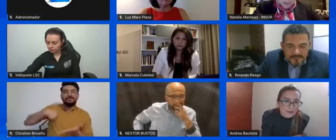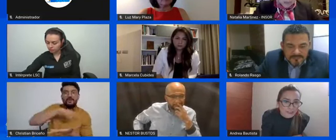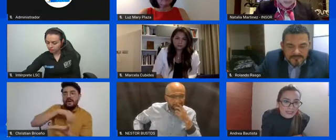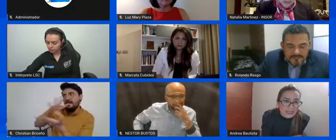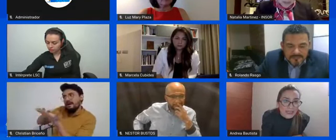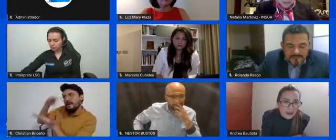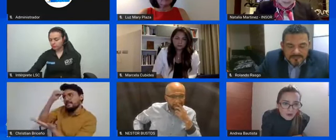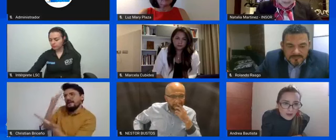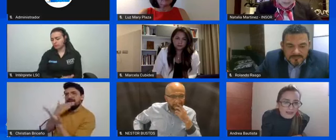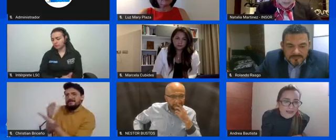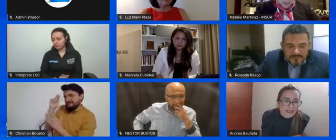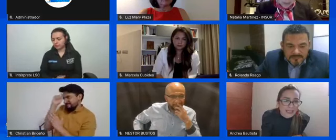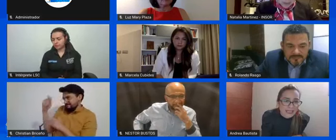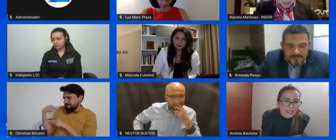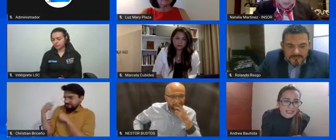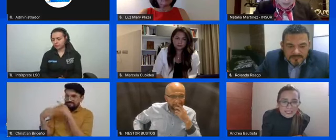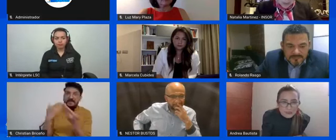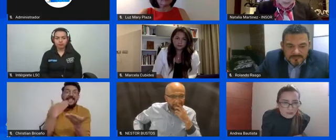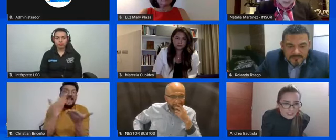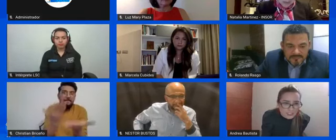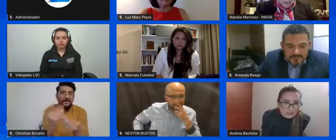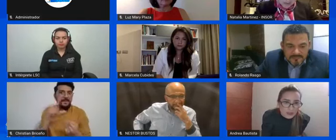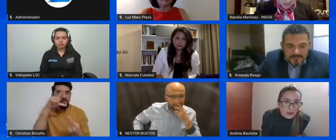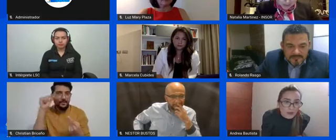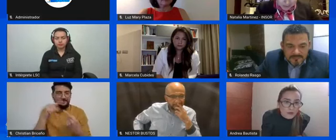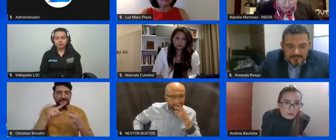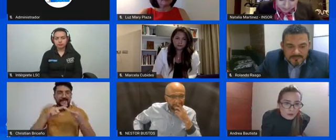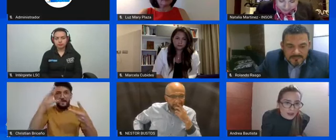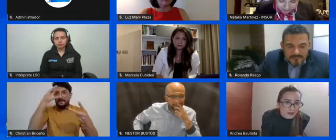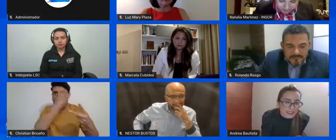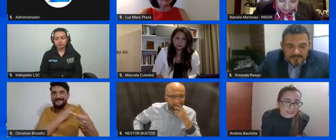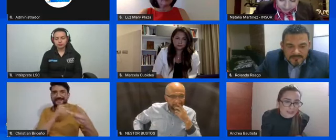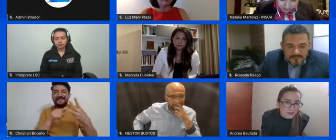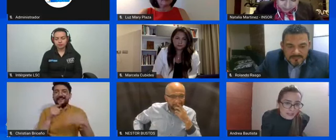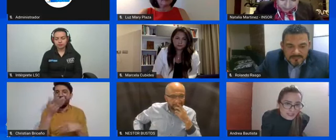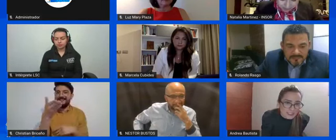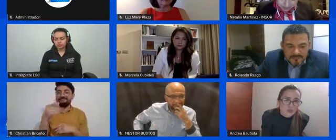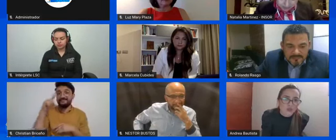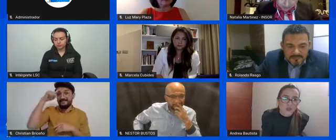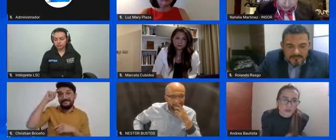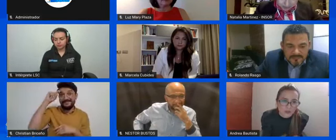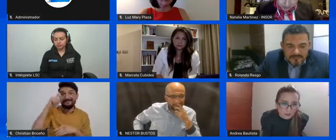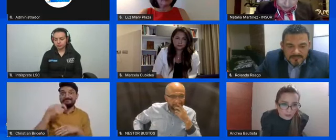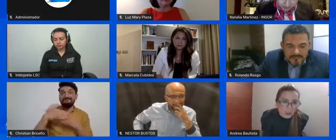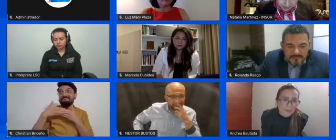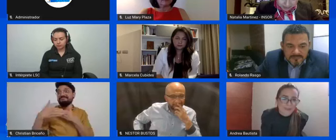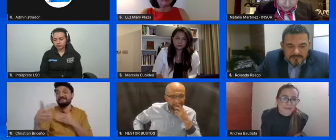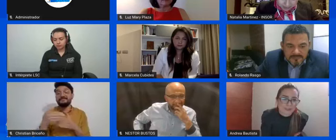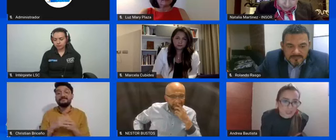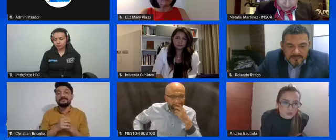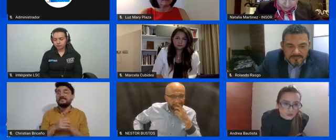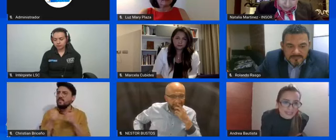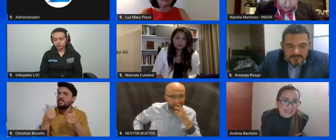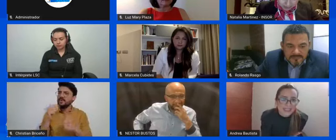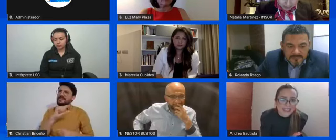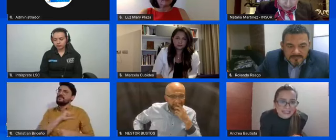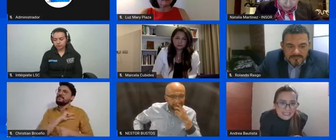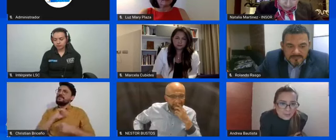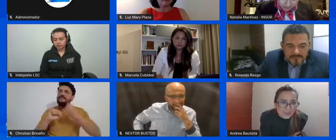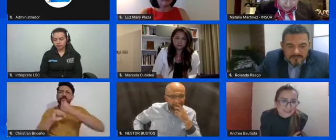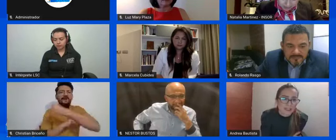el equipo profesional que ahora y que durante tanto tiempo ha conformado y que estamos muy agradecidos y con la participación de Luz